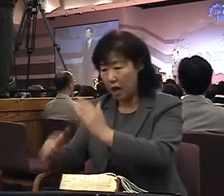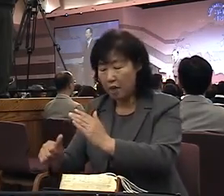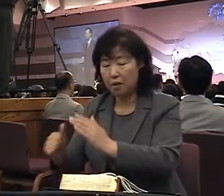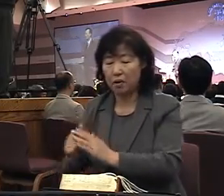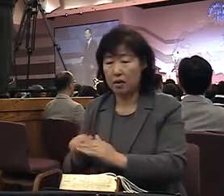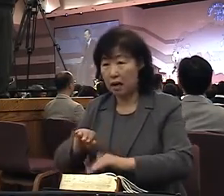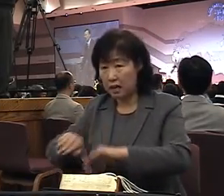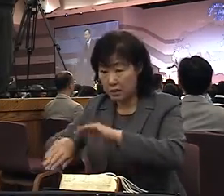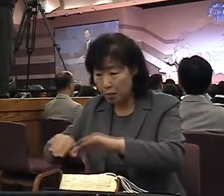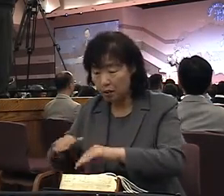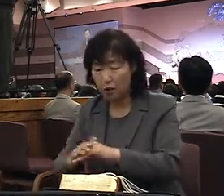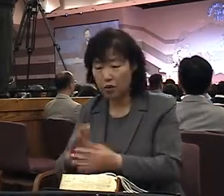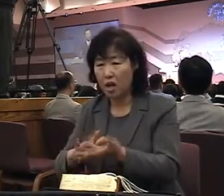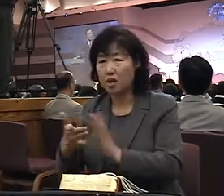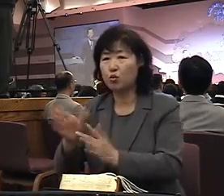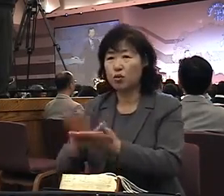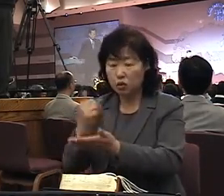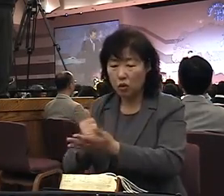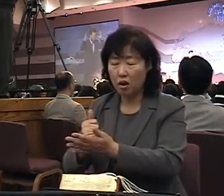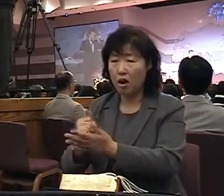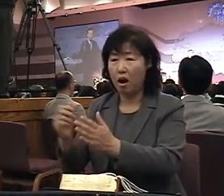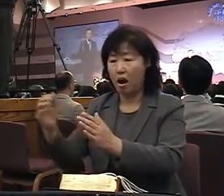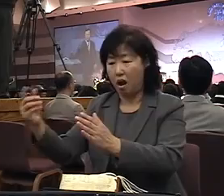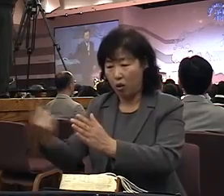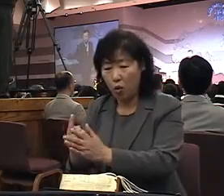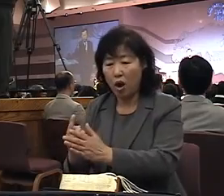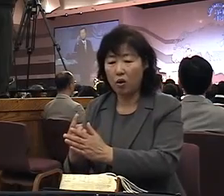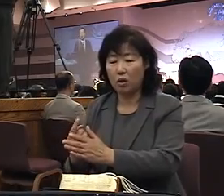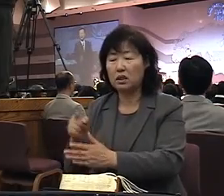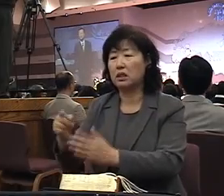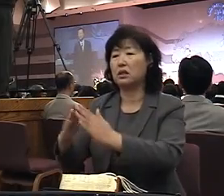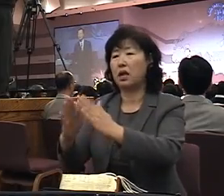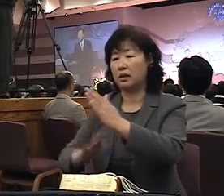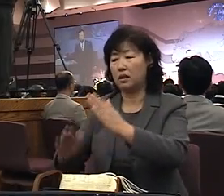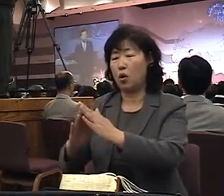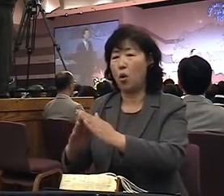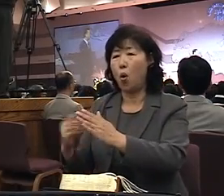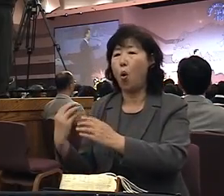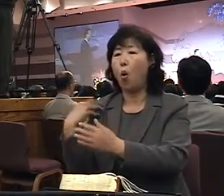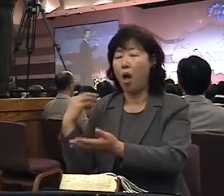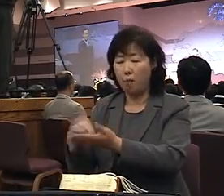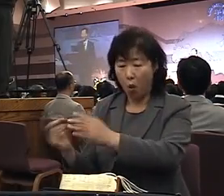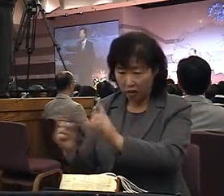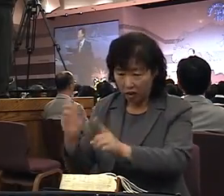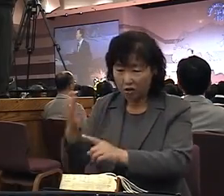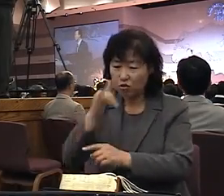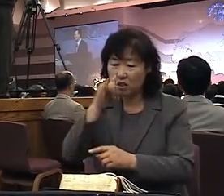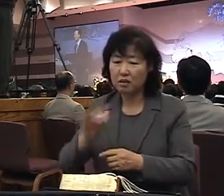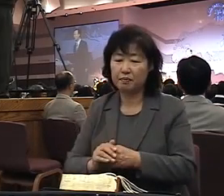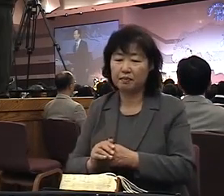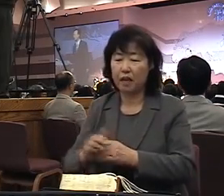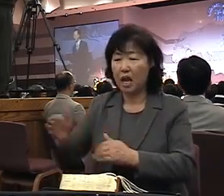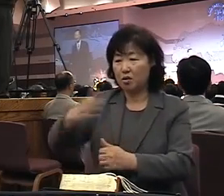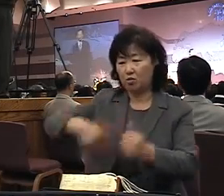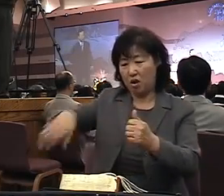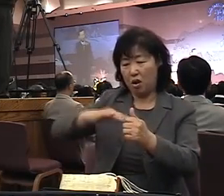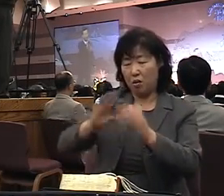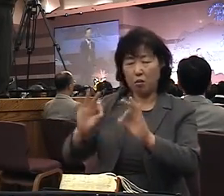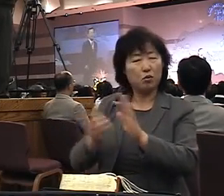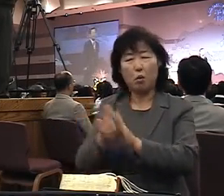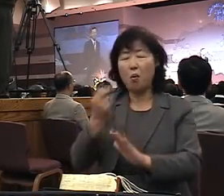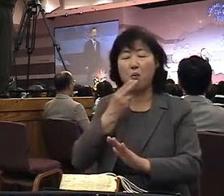근족으로 들어오시면 그 가정이 회복되고 다시 살 것을 믿습니다. 주위를 바라볼 때 아무런 소망이 없을